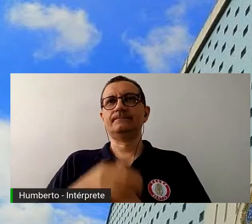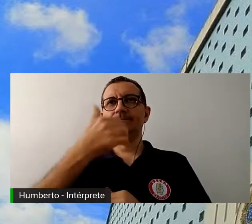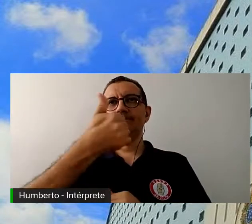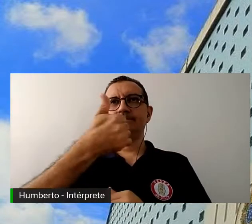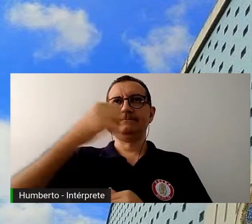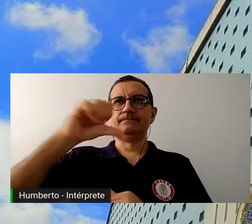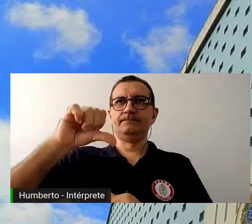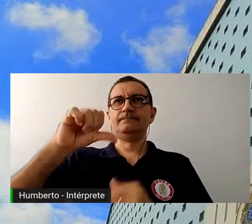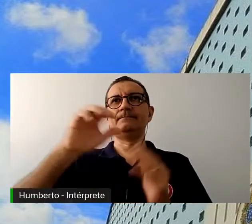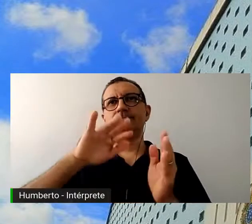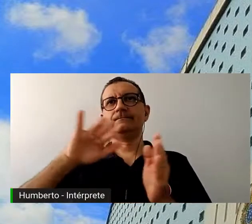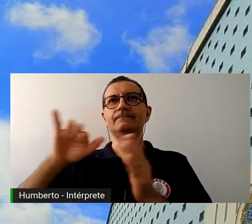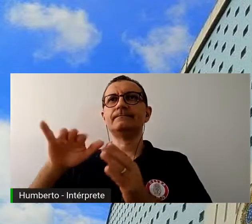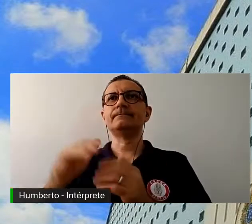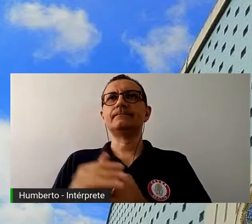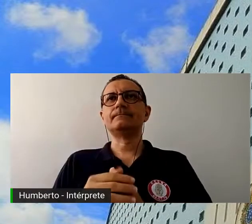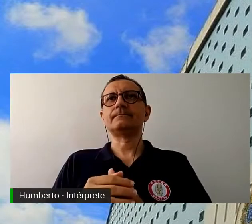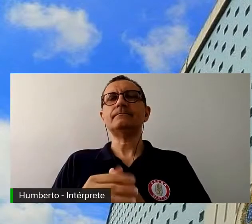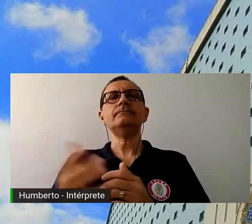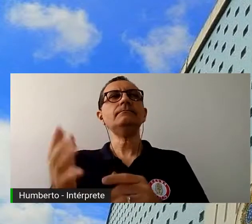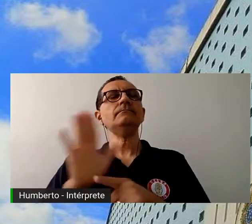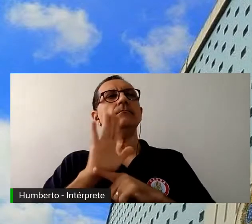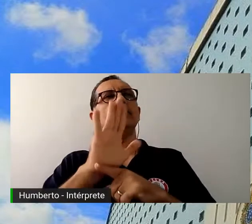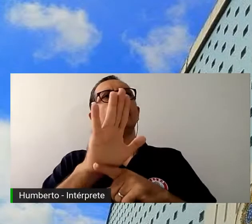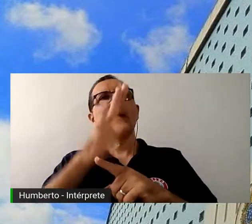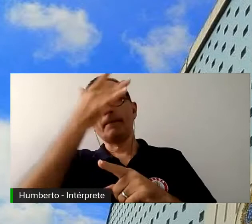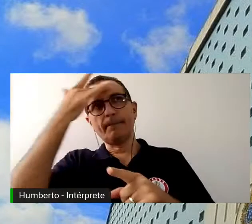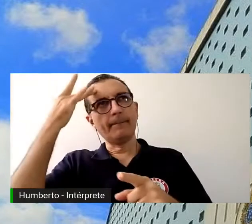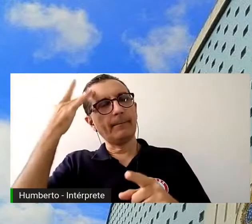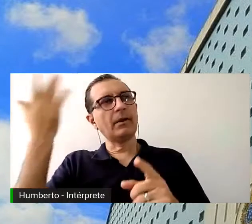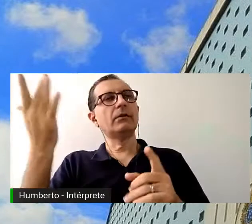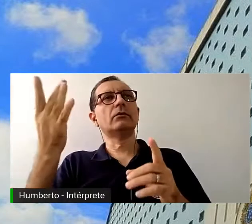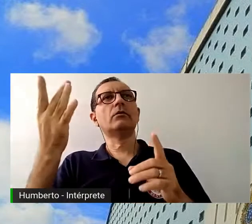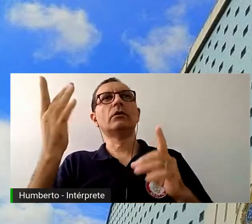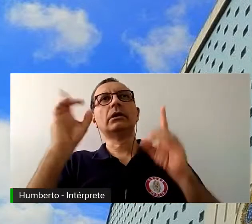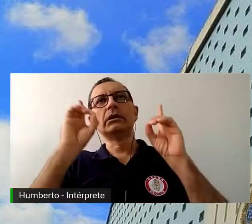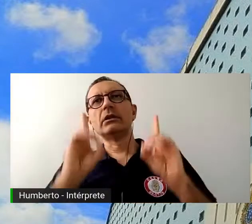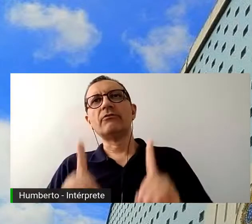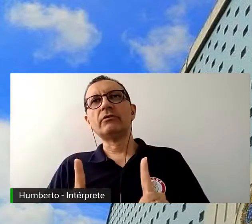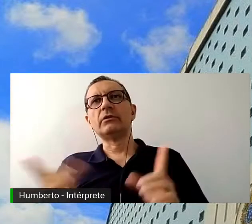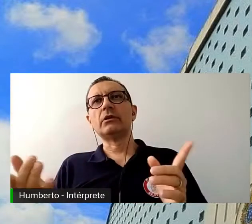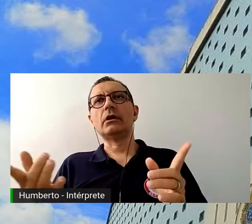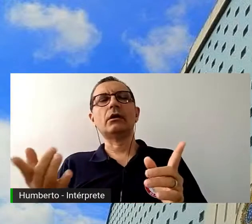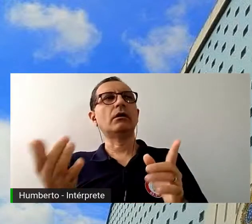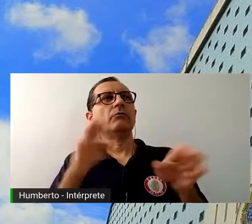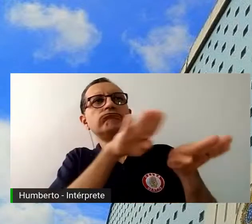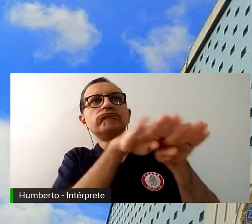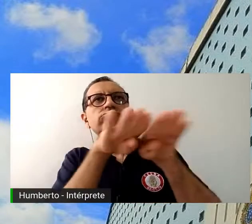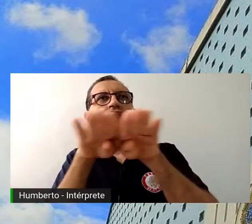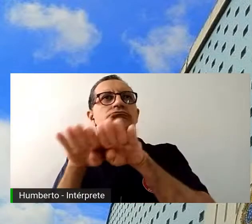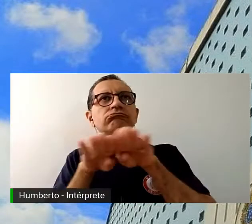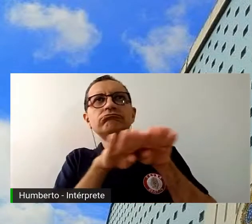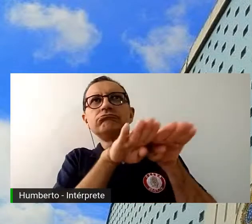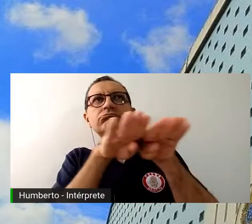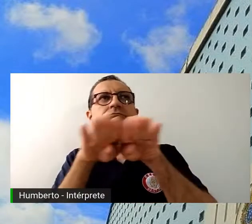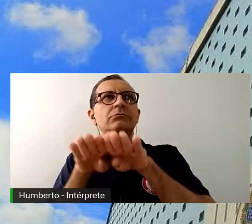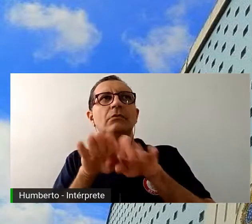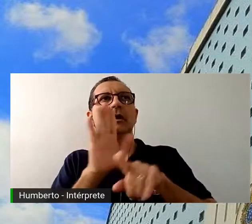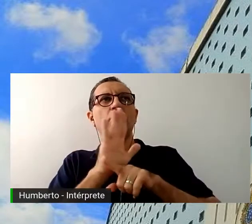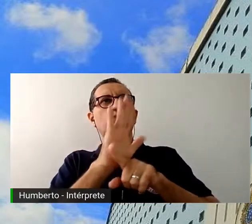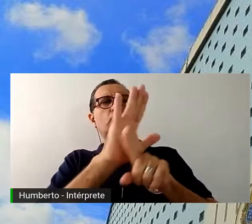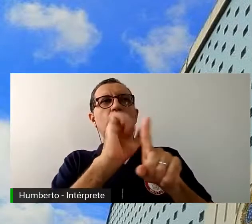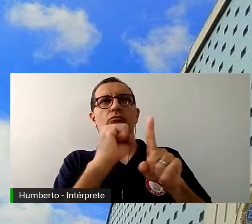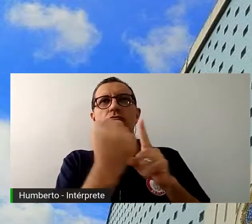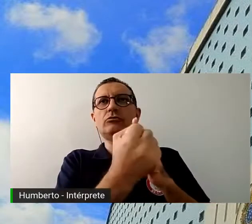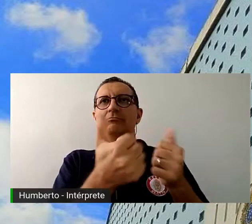necessidades específicas das pessoas com deficiência. Participação plena, efetiva, em igualdade de condições e processo educacional na sociedade. Trata-se